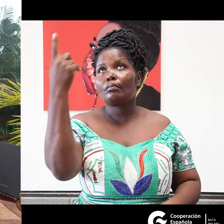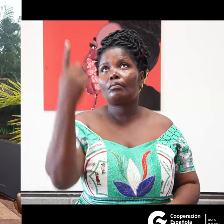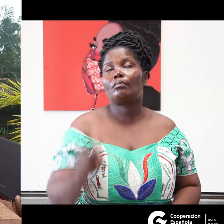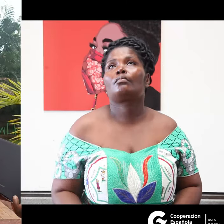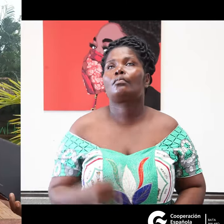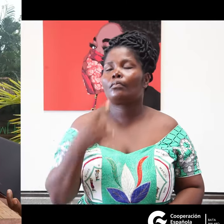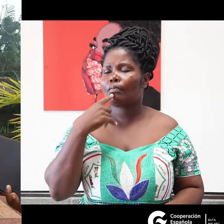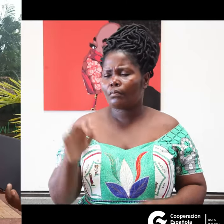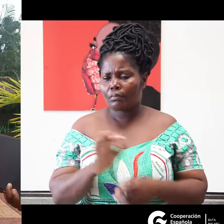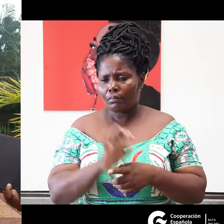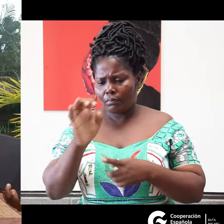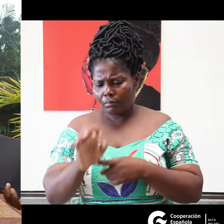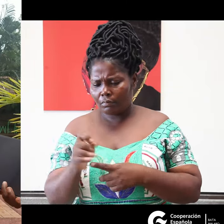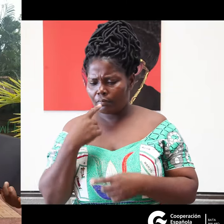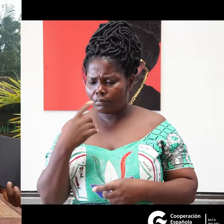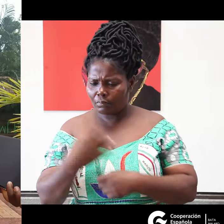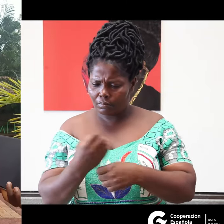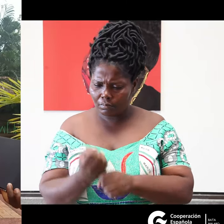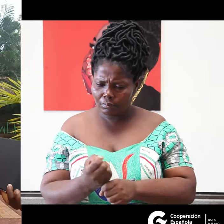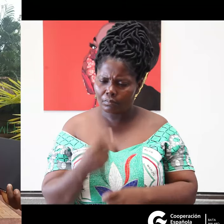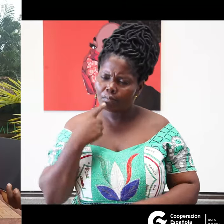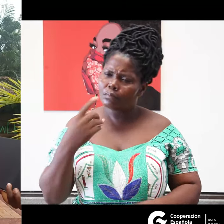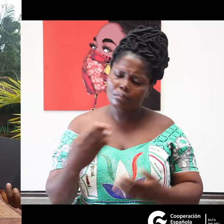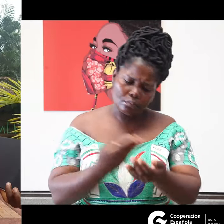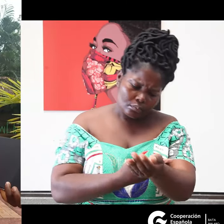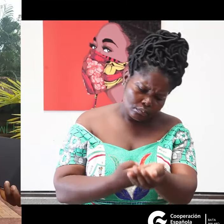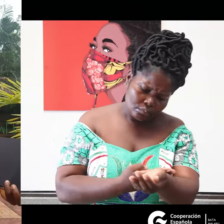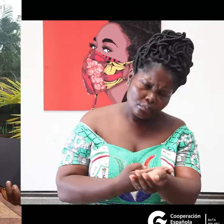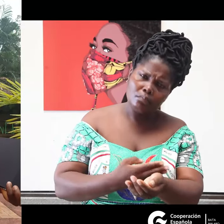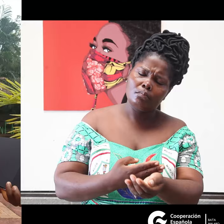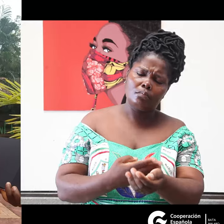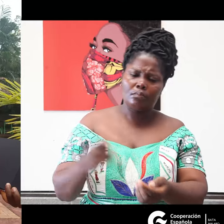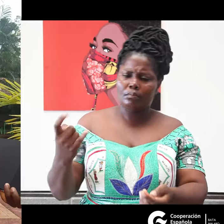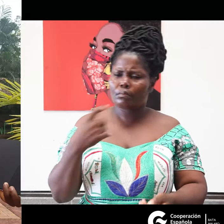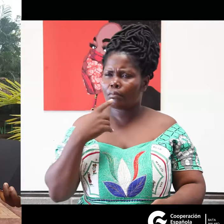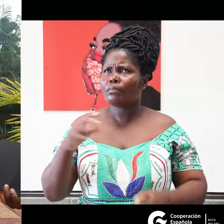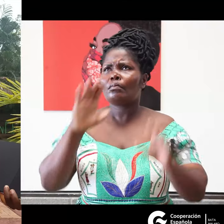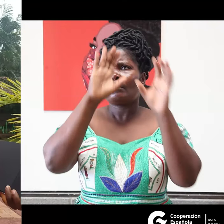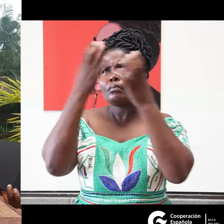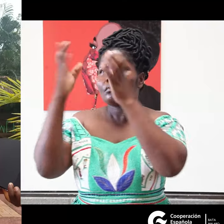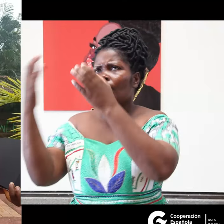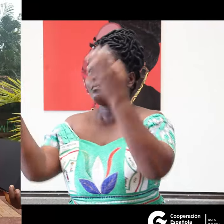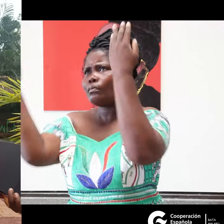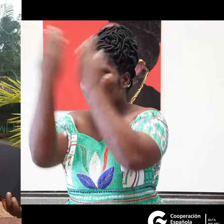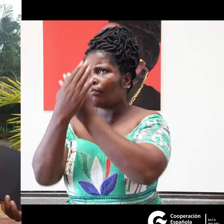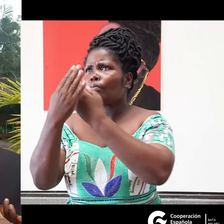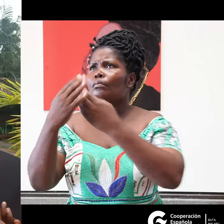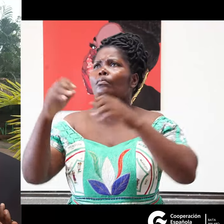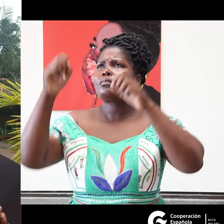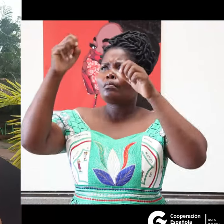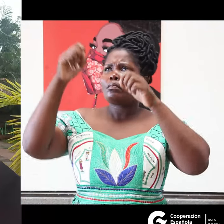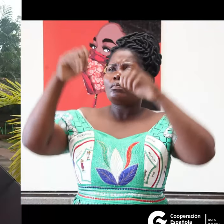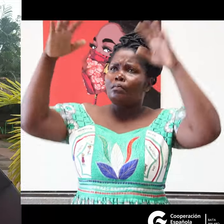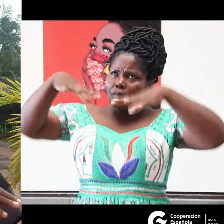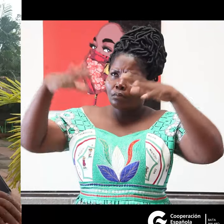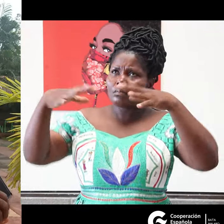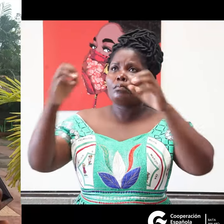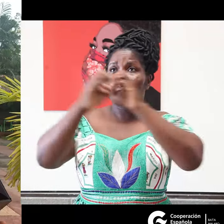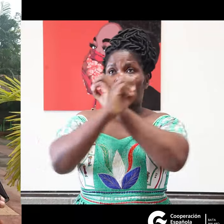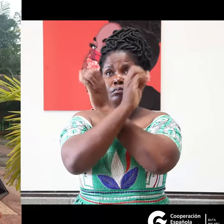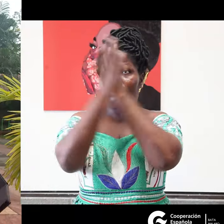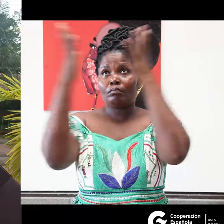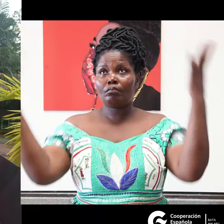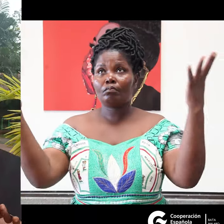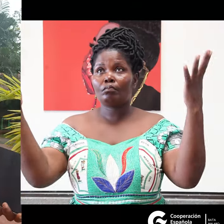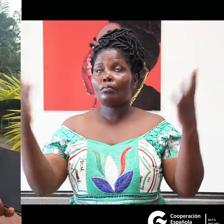En cambio, el cielo se vuelve blanco y las nubes deciden taparlo y la lluvia se desata.